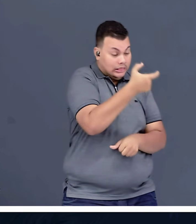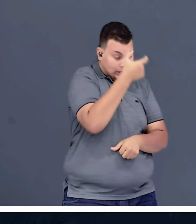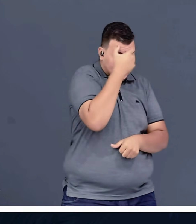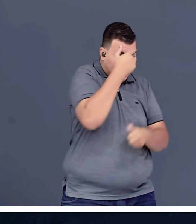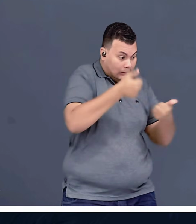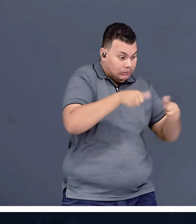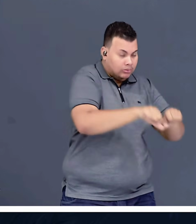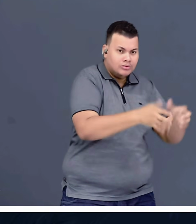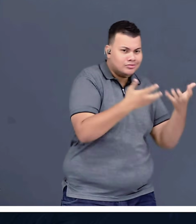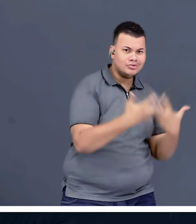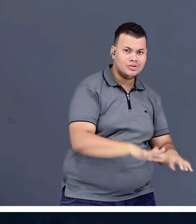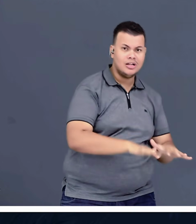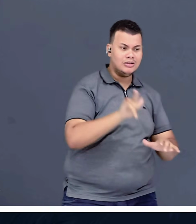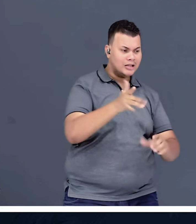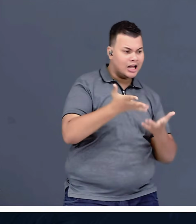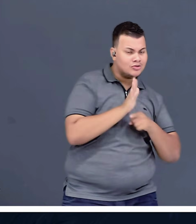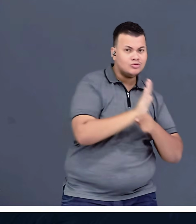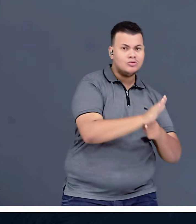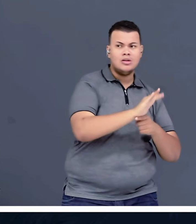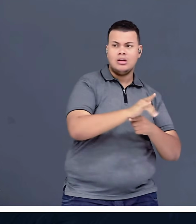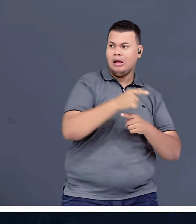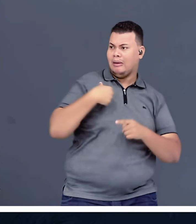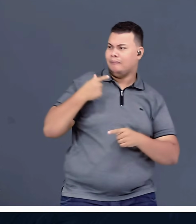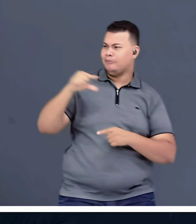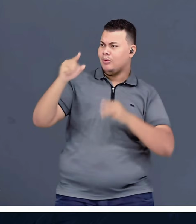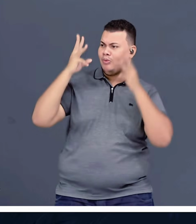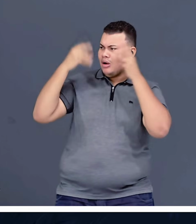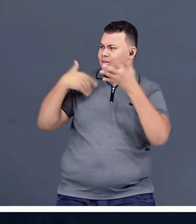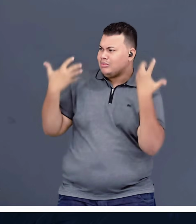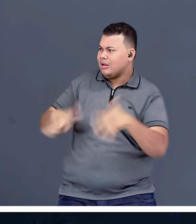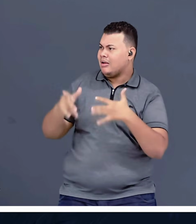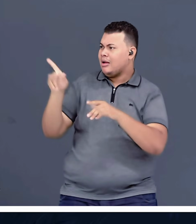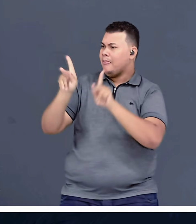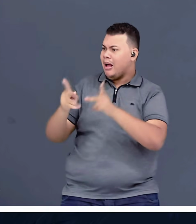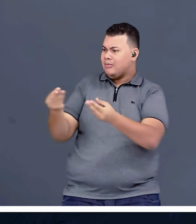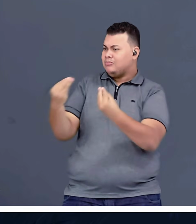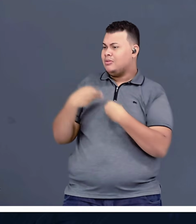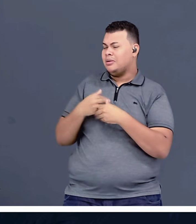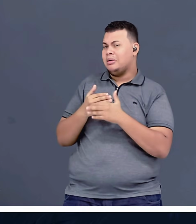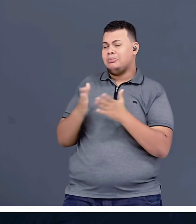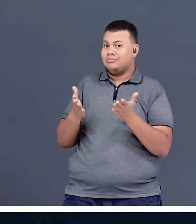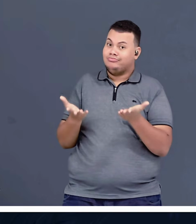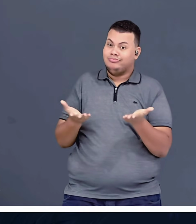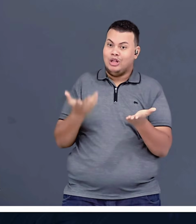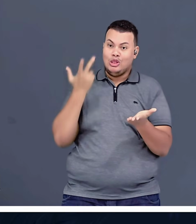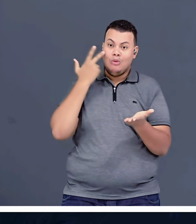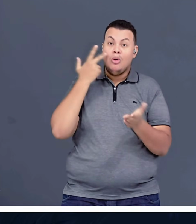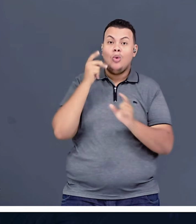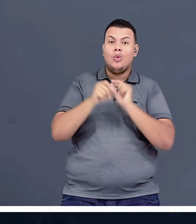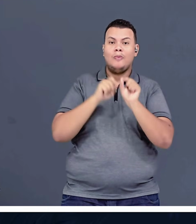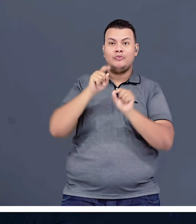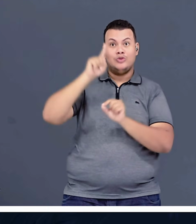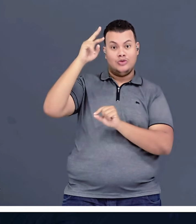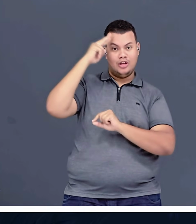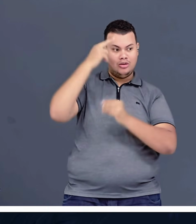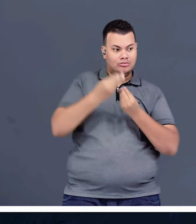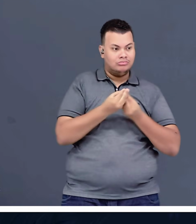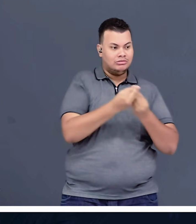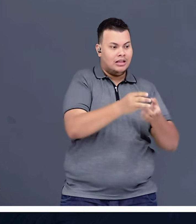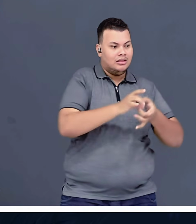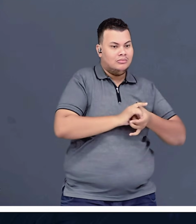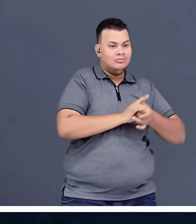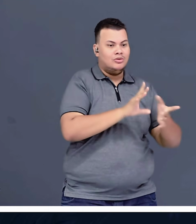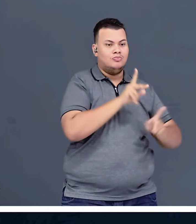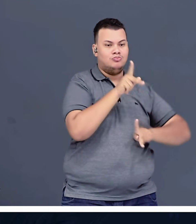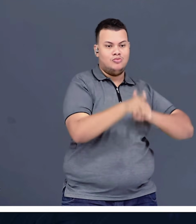mentalidade de escassez. E eles dizendo para Moisés: por favor, deixa a gente em paz. Mas tudo bem, o Senhor vai e liberta o povo,